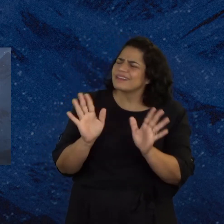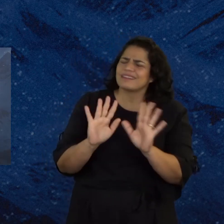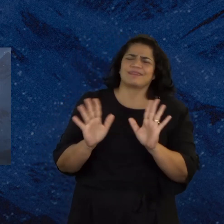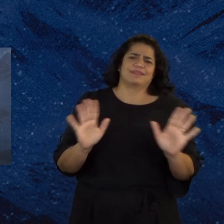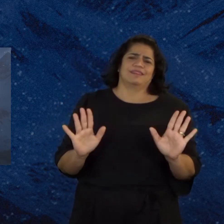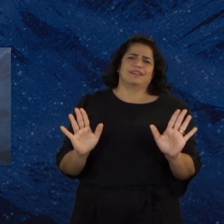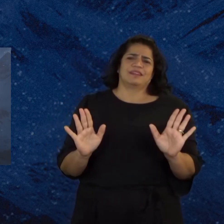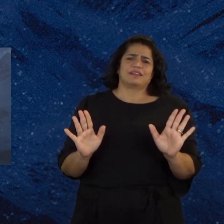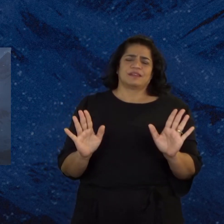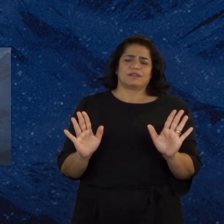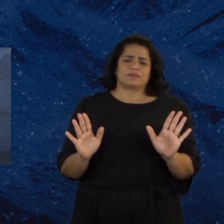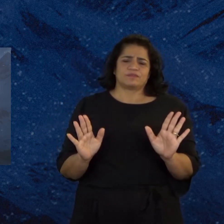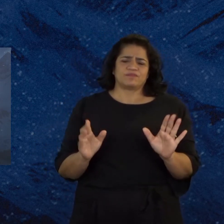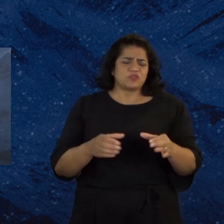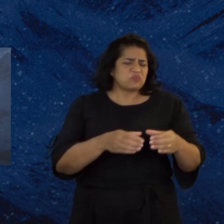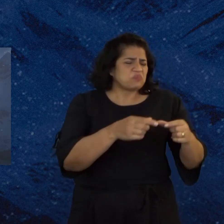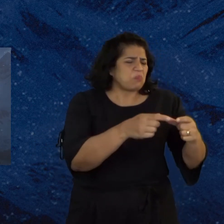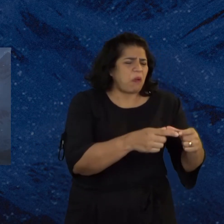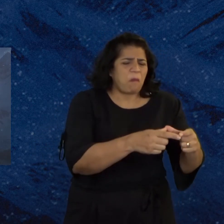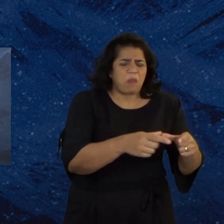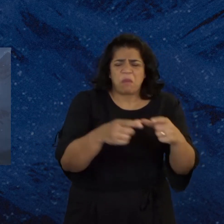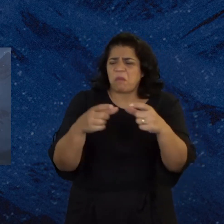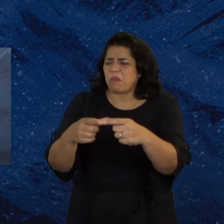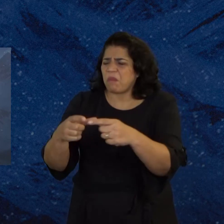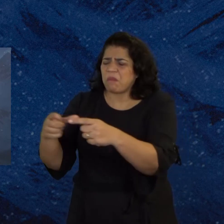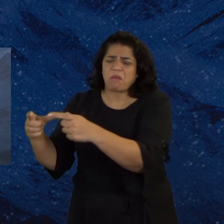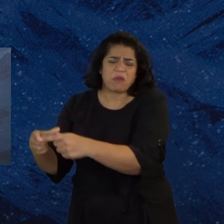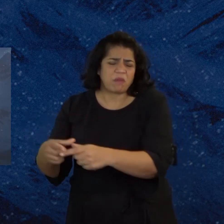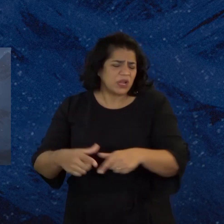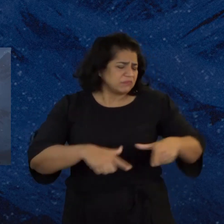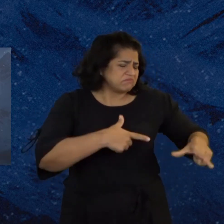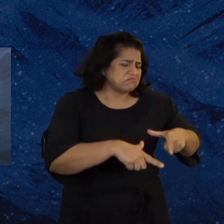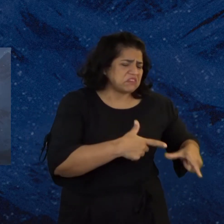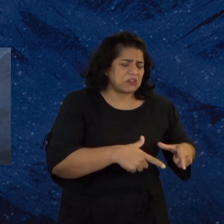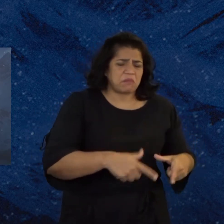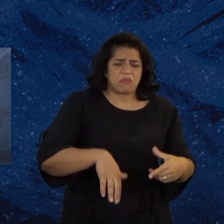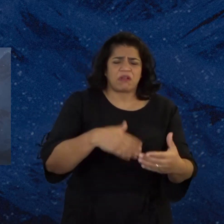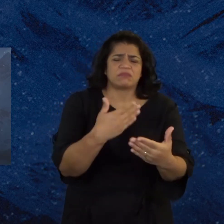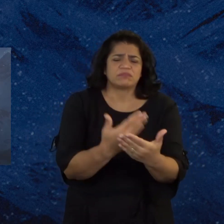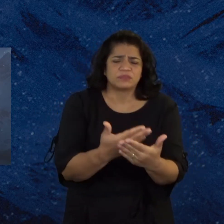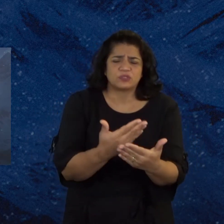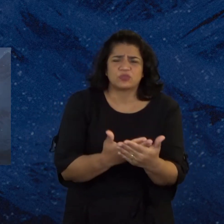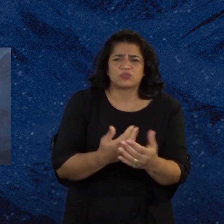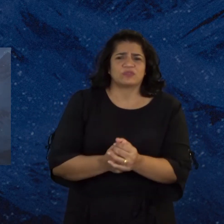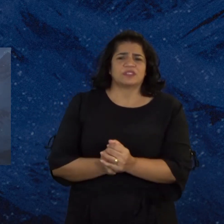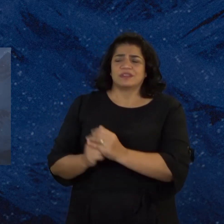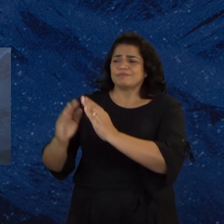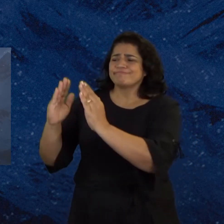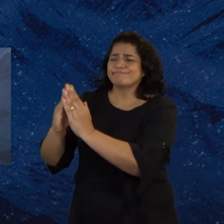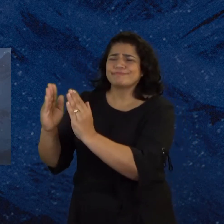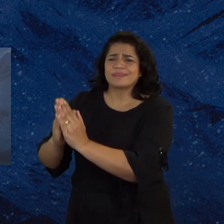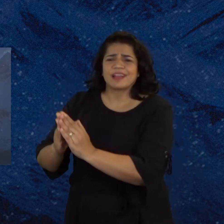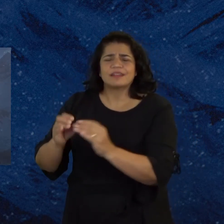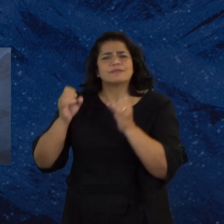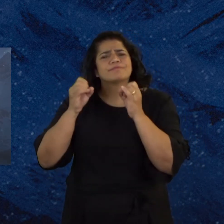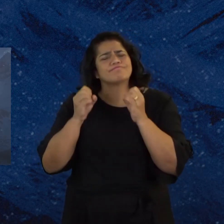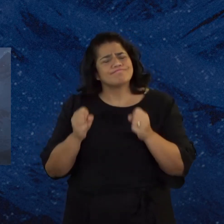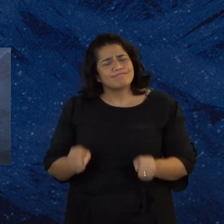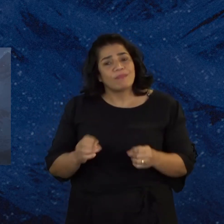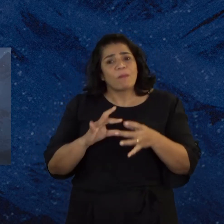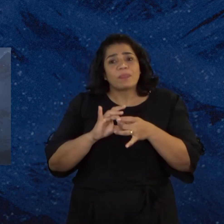todo lugar você pode invocar o nome do Senhor. Você pode fazer a respiração espiritual, jovem.